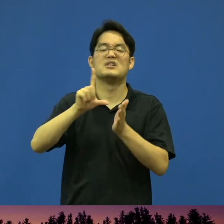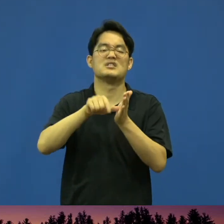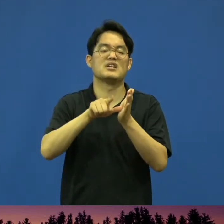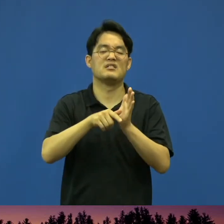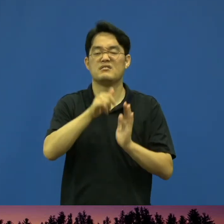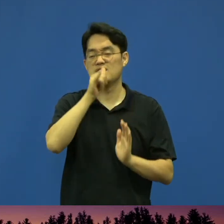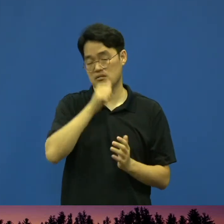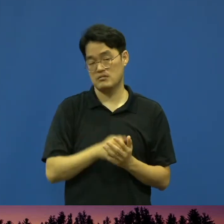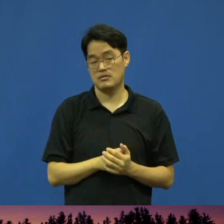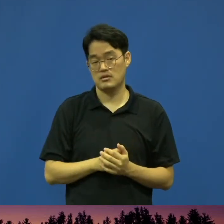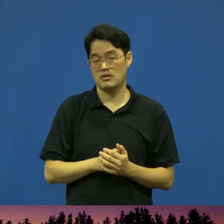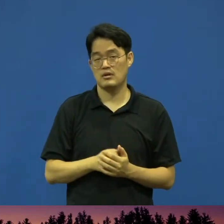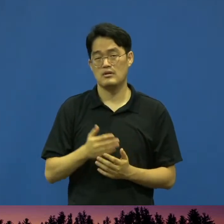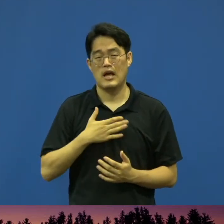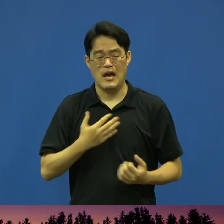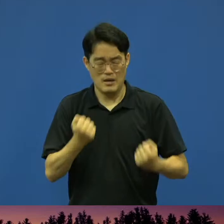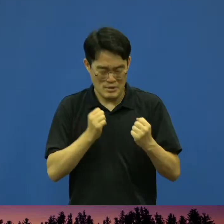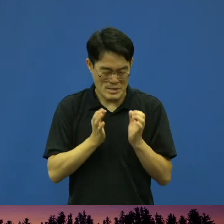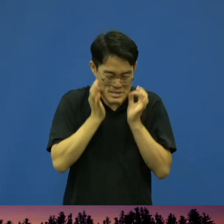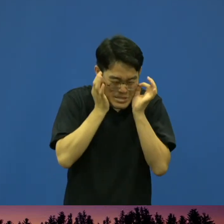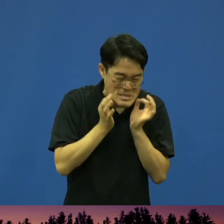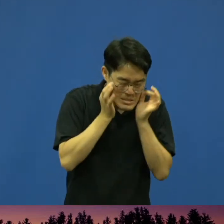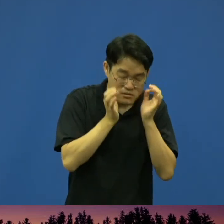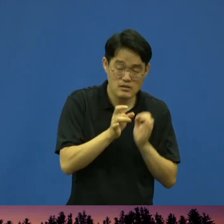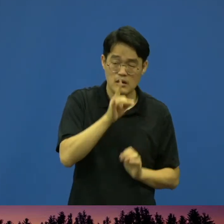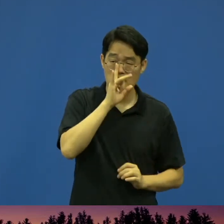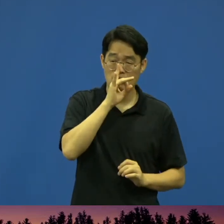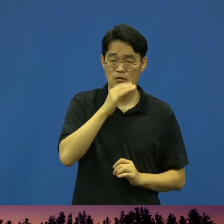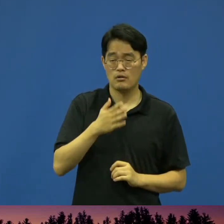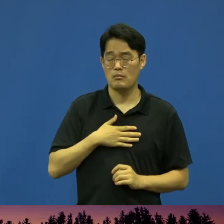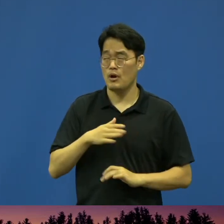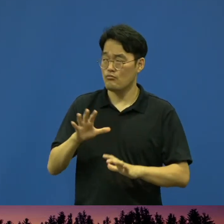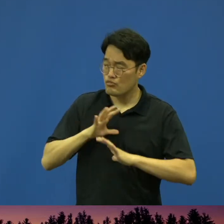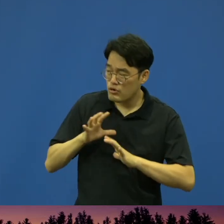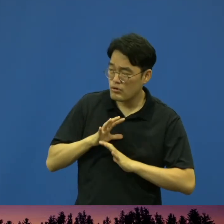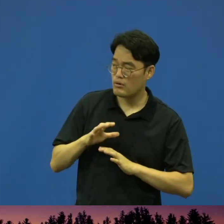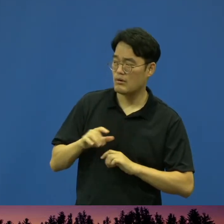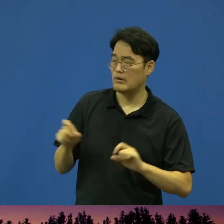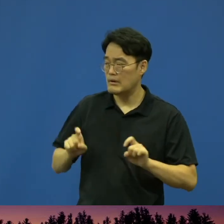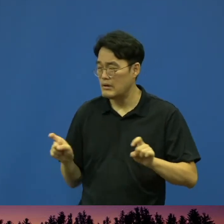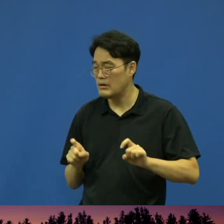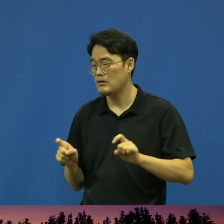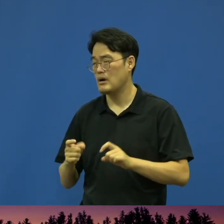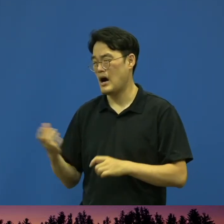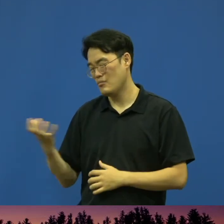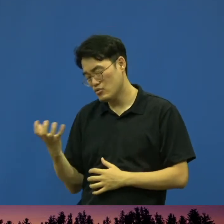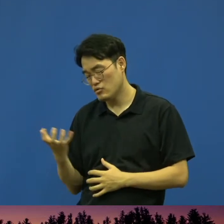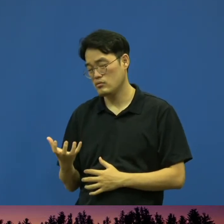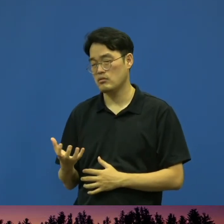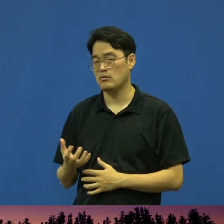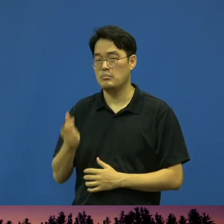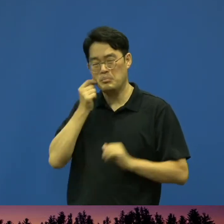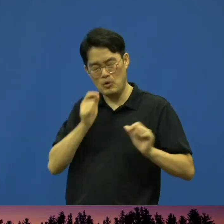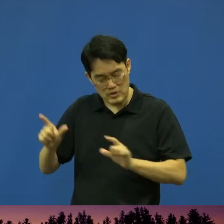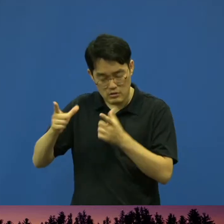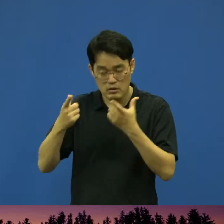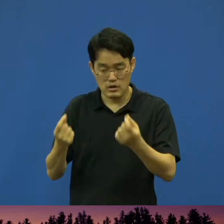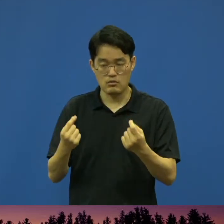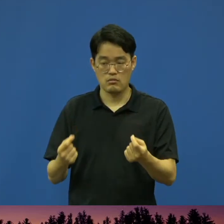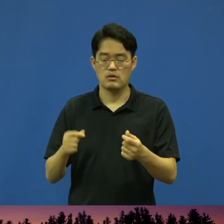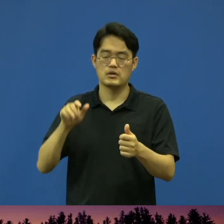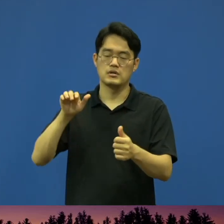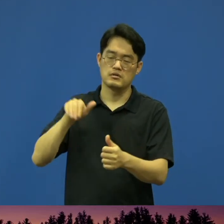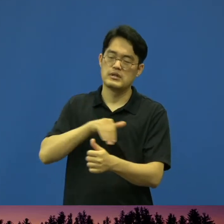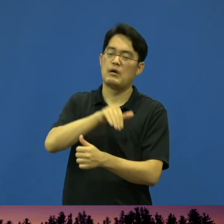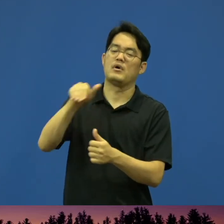있었습니다. 내 힘으로 아무리 해도 안 되고 정말 무섭고 두렵고 힘들고 아프고 못 살 것 같고 그러한 순간이